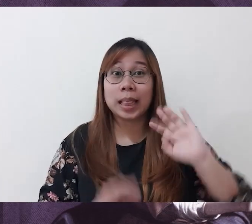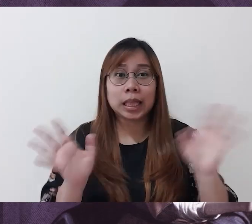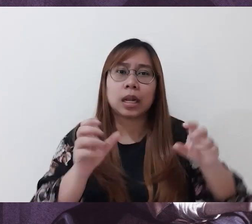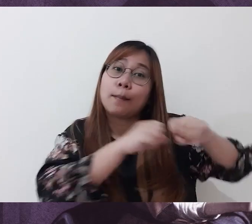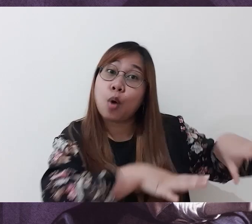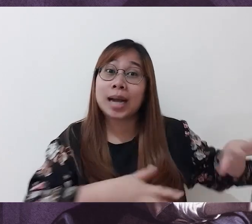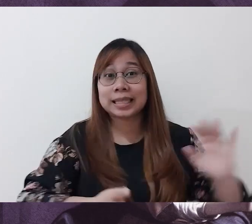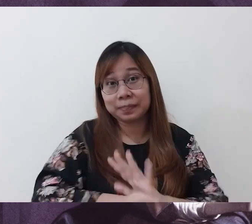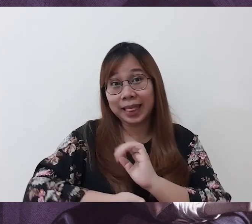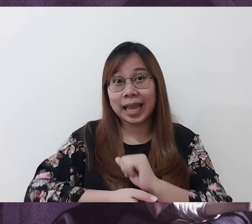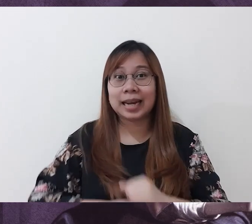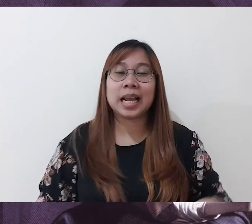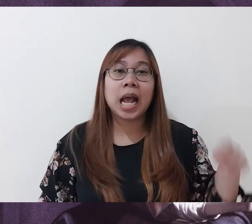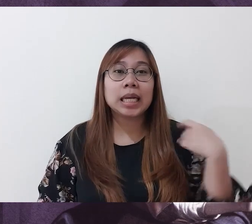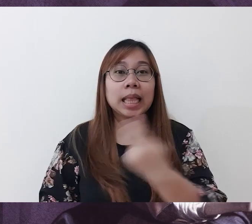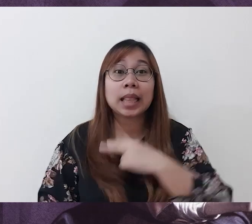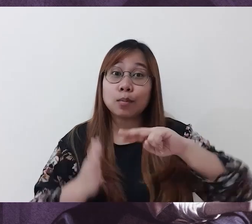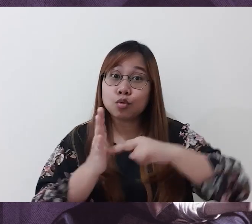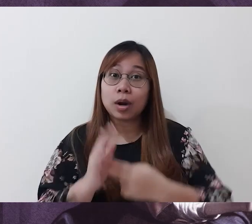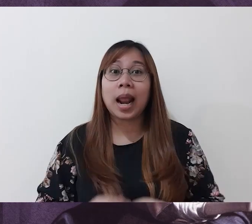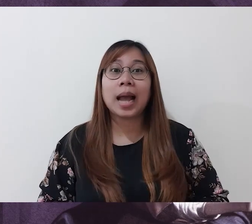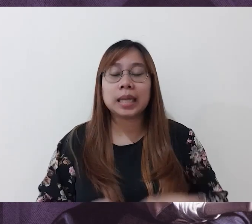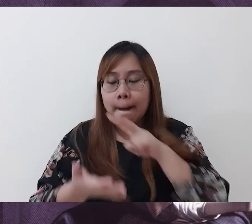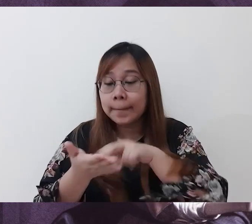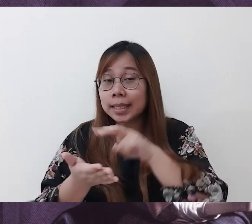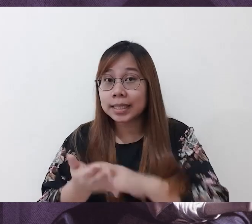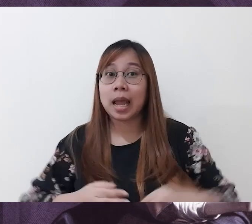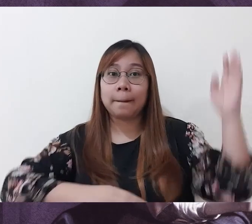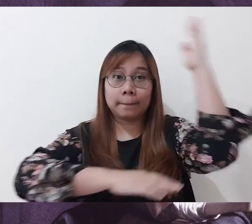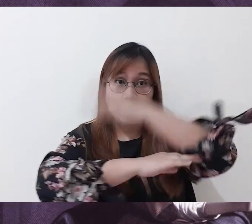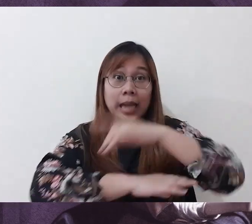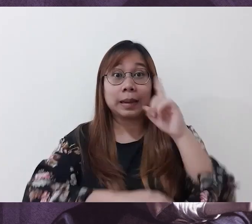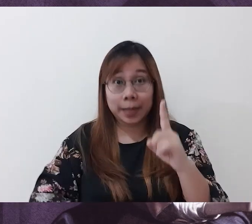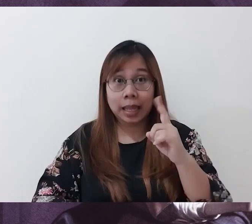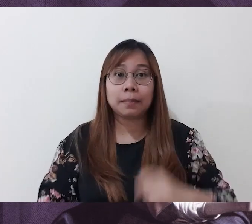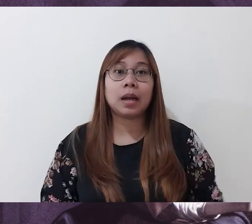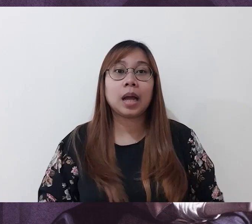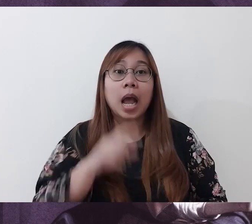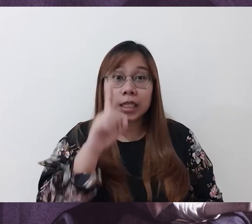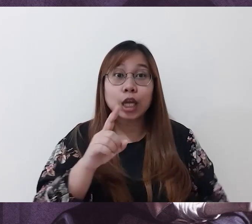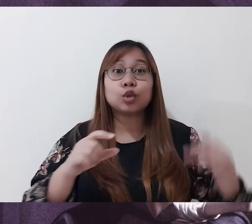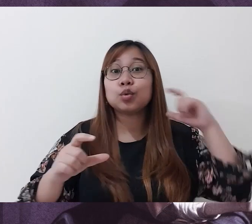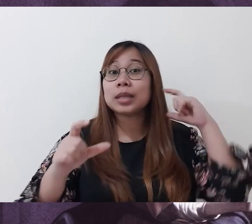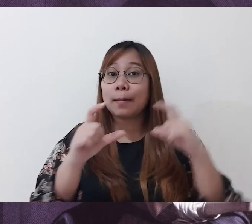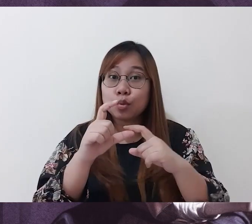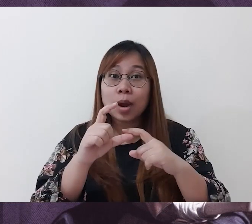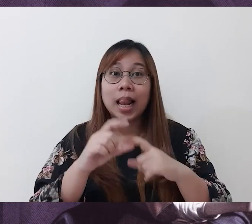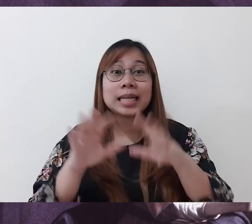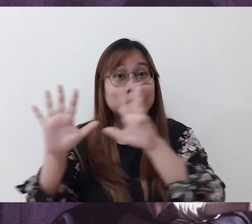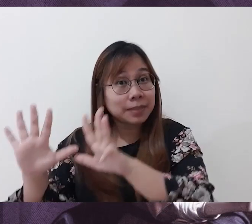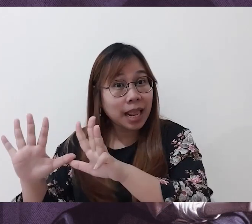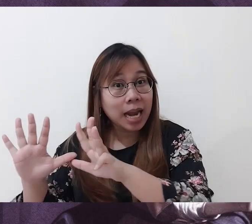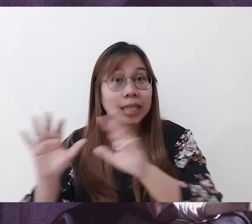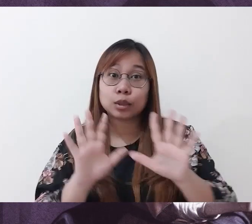membuang kesempatan. Dan kita akan memulainya dengan membaca dari di hari pertama 1 Samuel 9. Kita akan